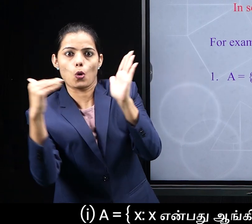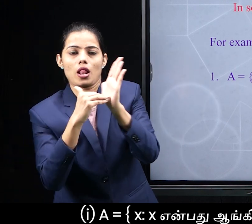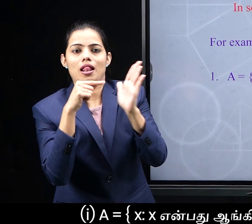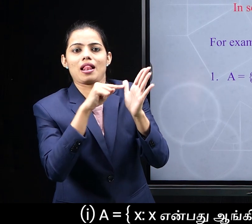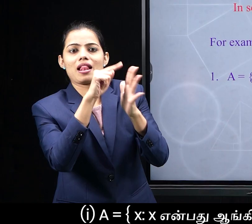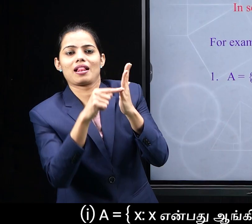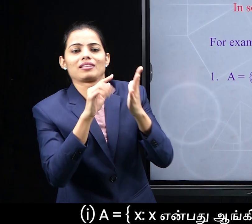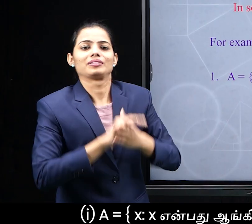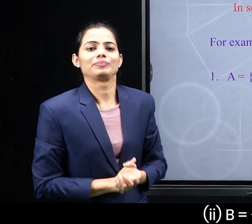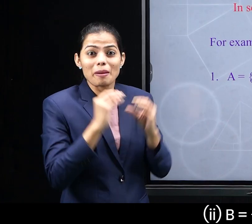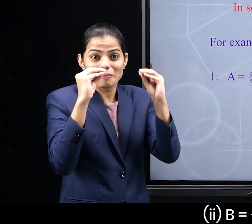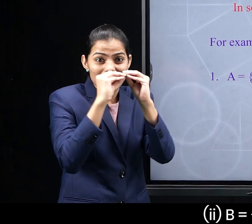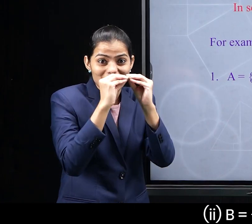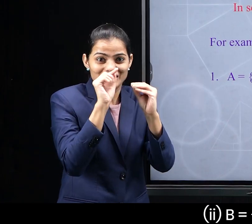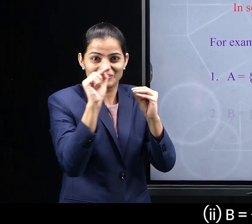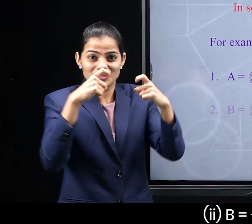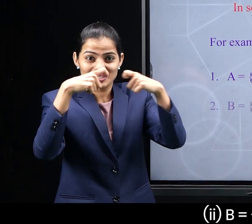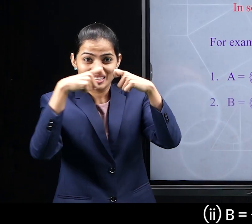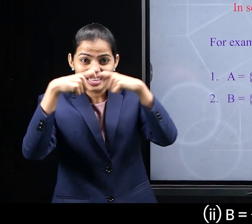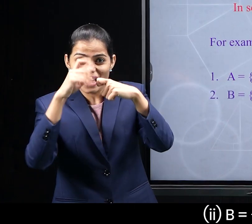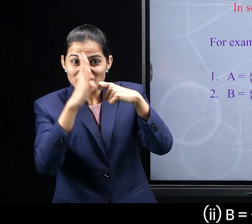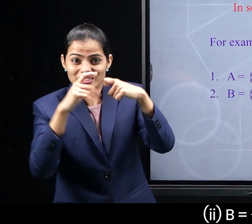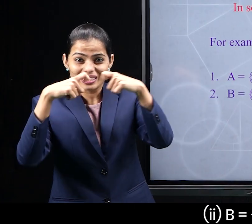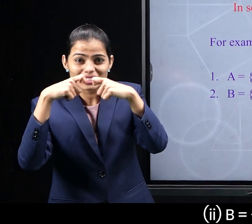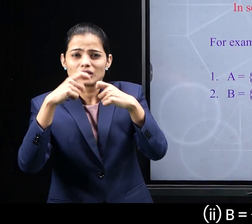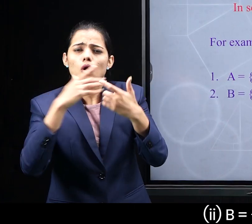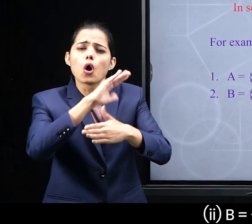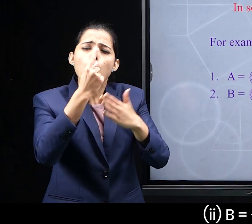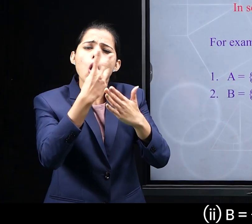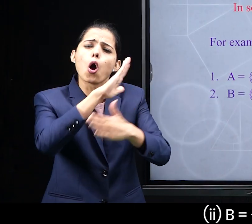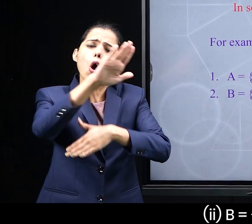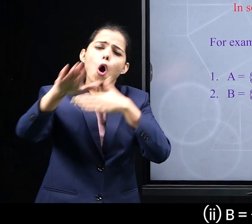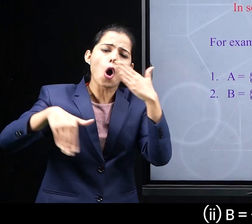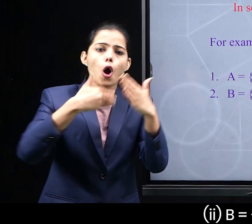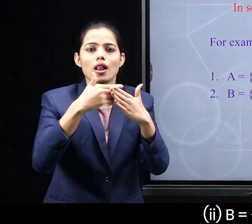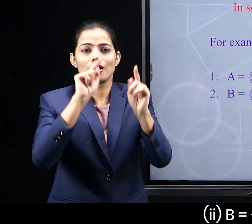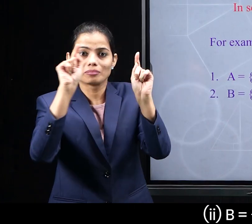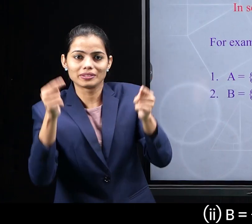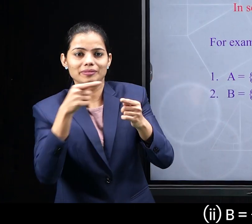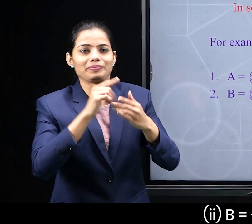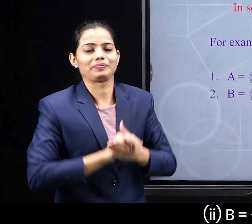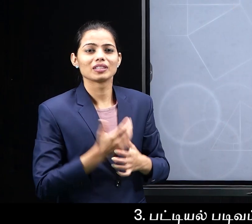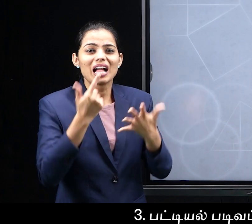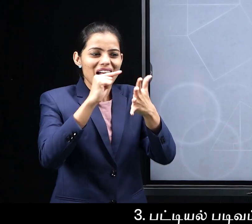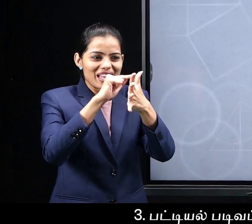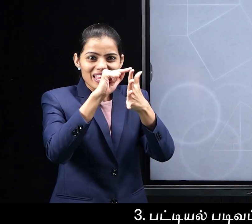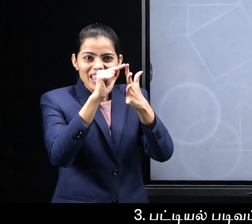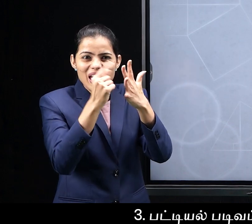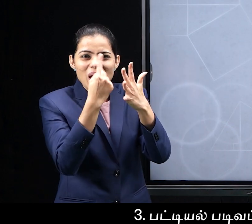உள்ள உயிரெழுத்து. பி ஈடு எக்ஸ் செங்குத்து கோடு எக்ஸ் ஒரு முழு எண். 3.